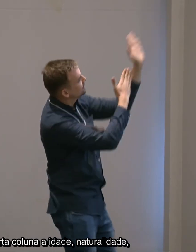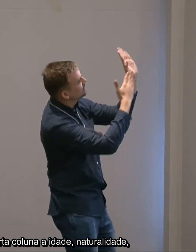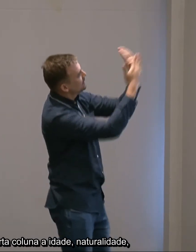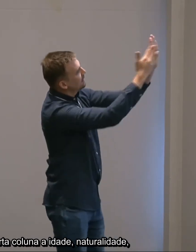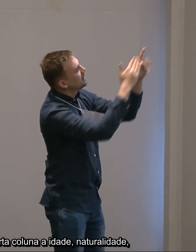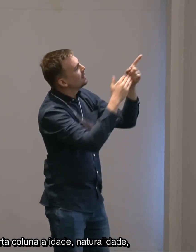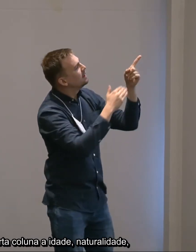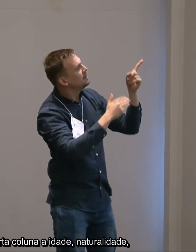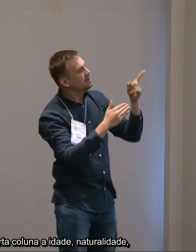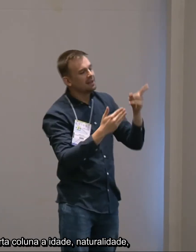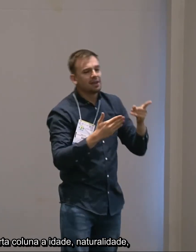naturalidade